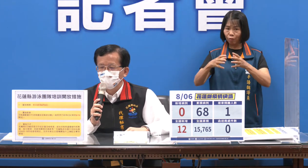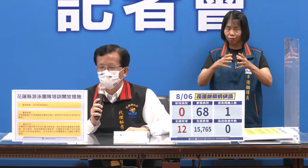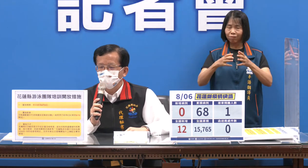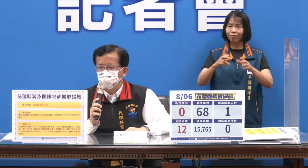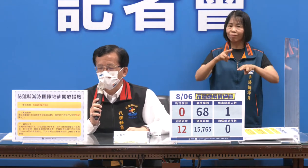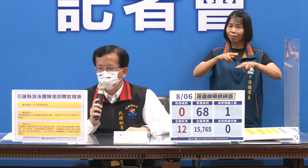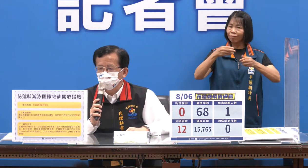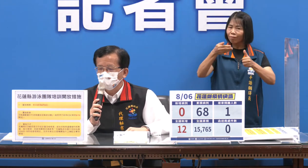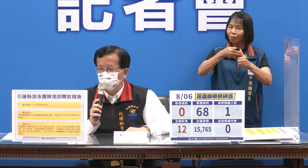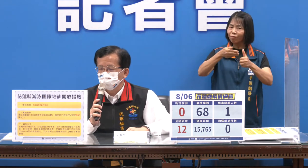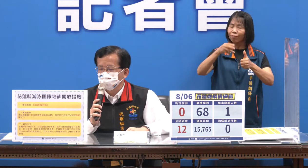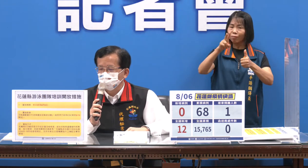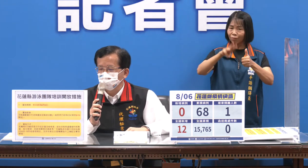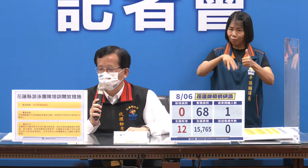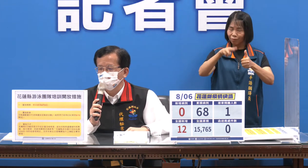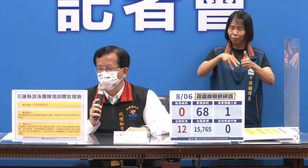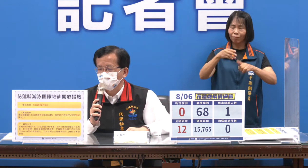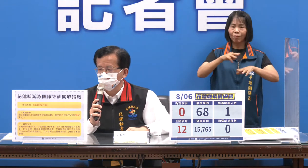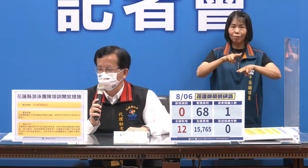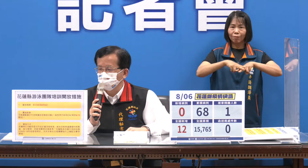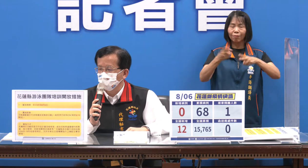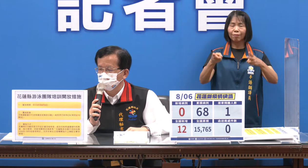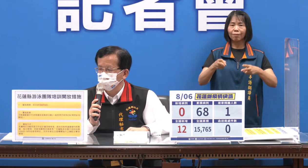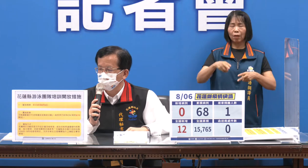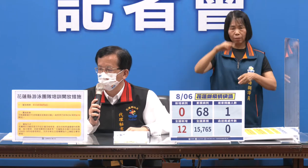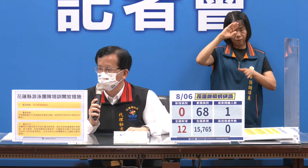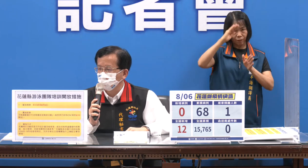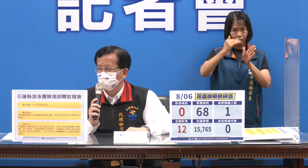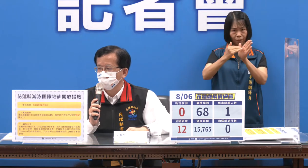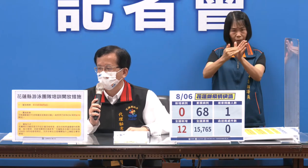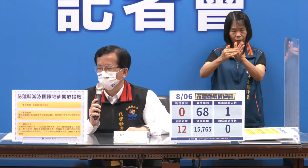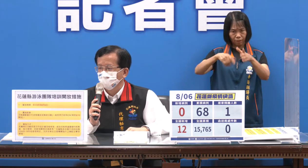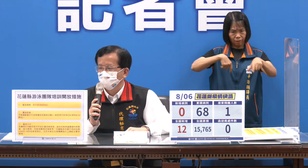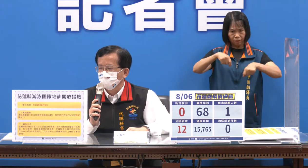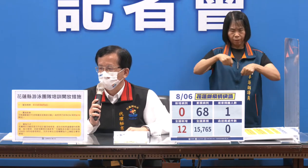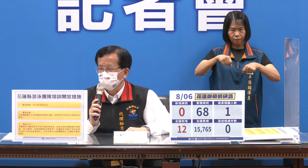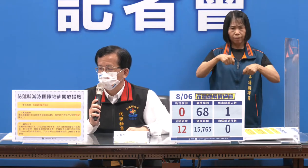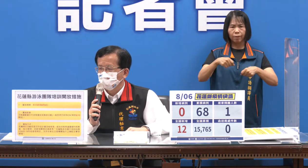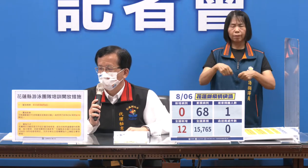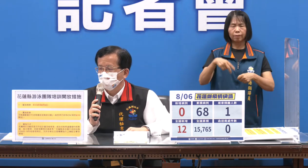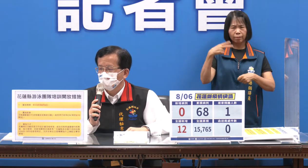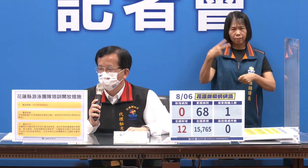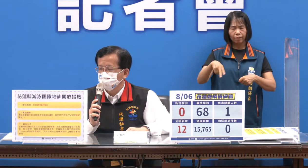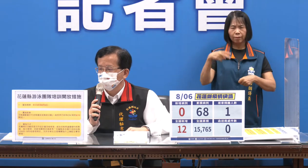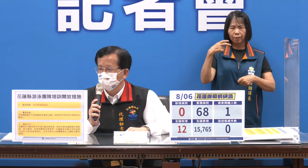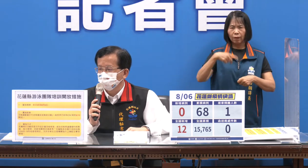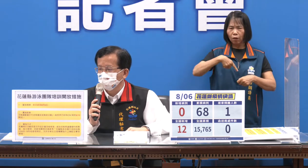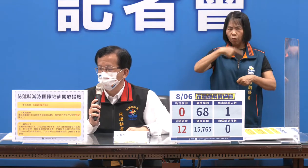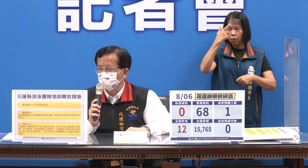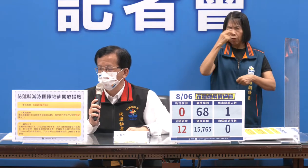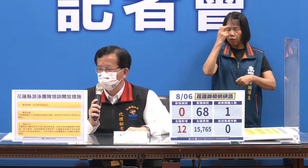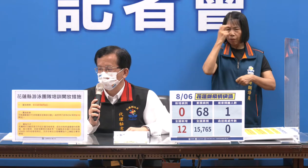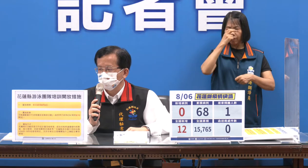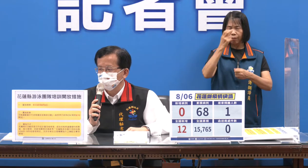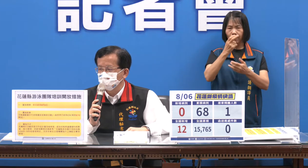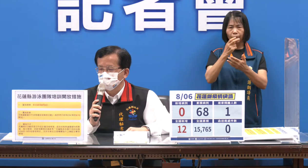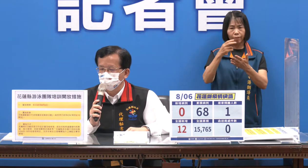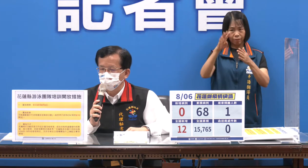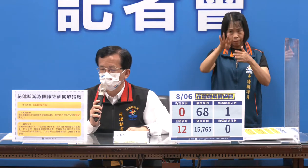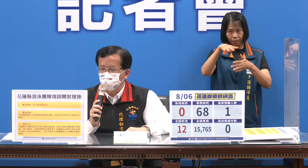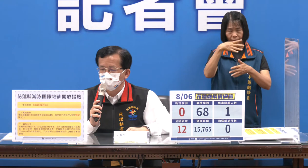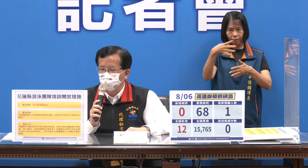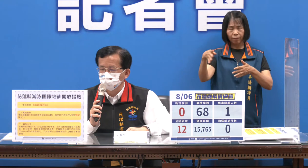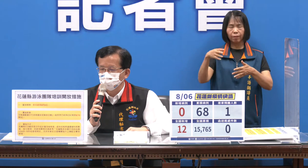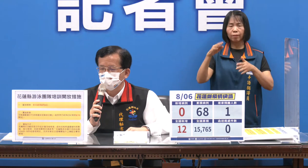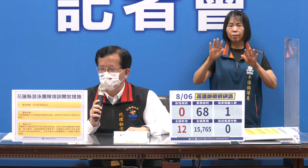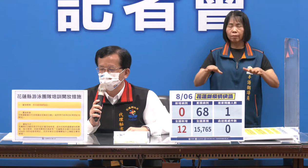放，各团队在活动前提交防疫计划跟检核表，经过花莲县政府的教育处体健科